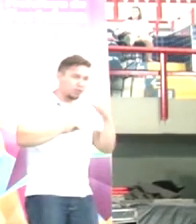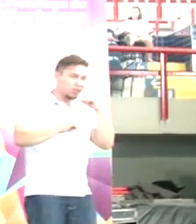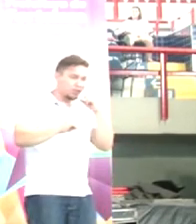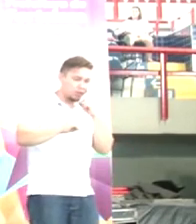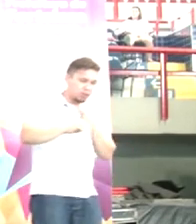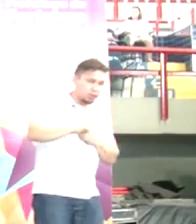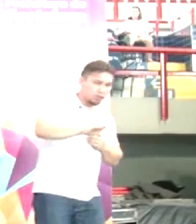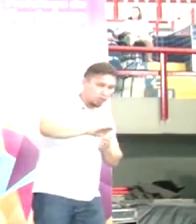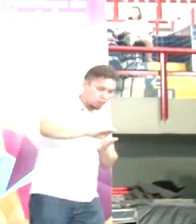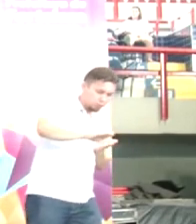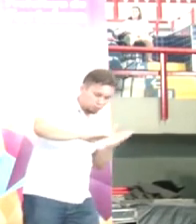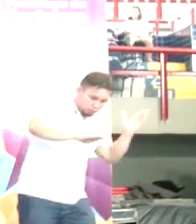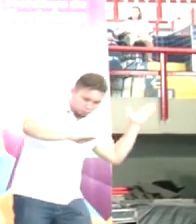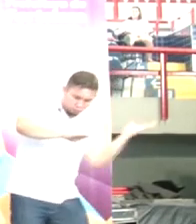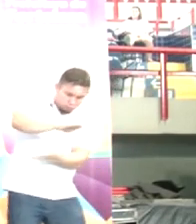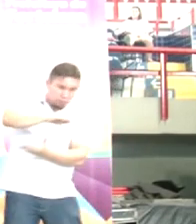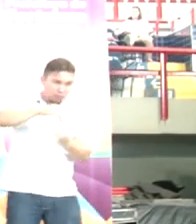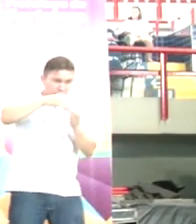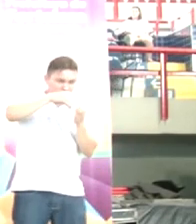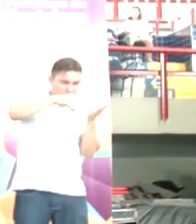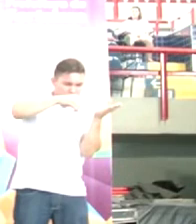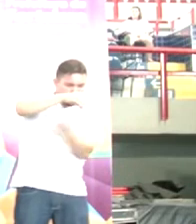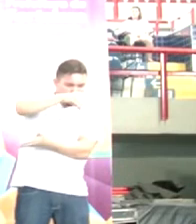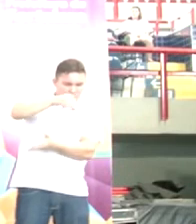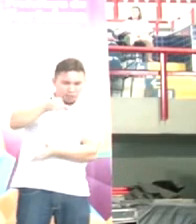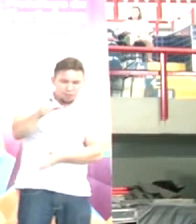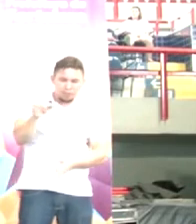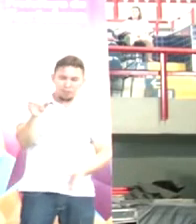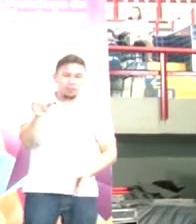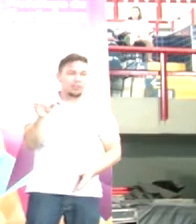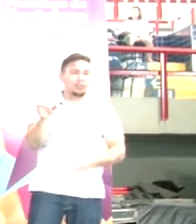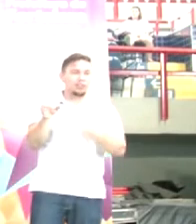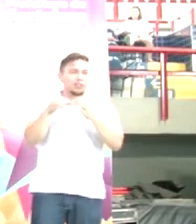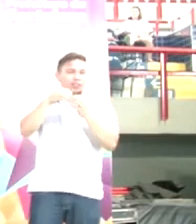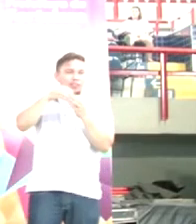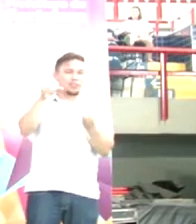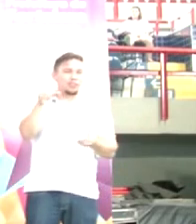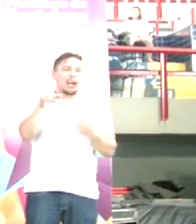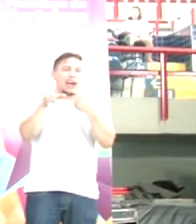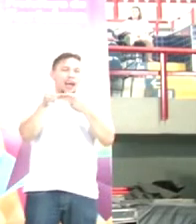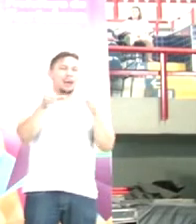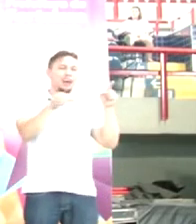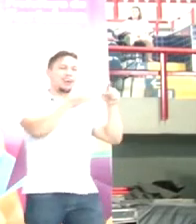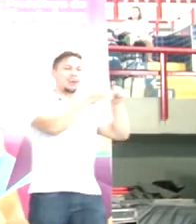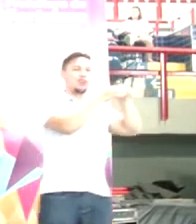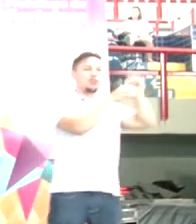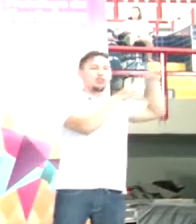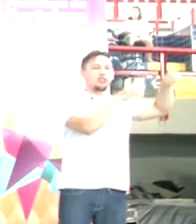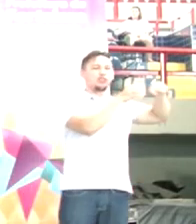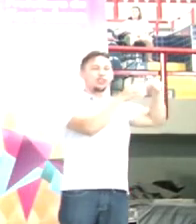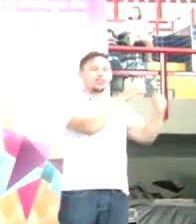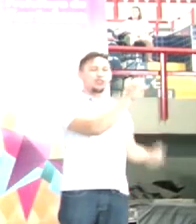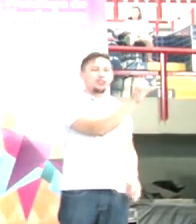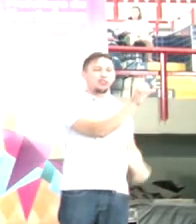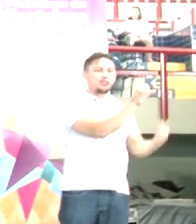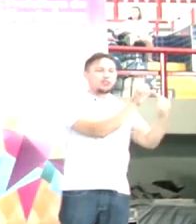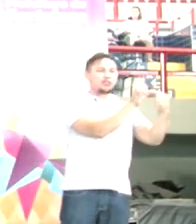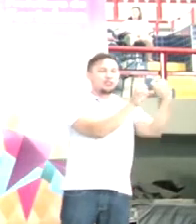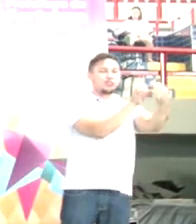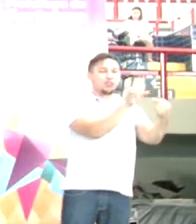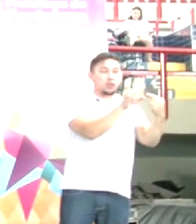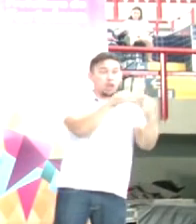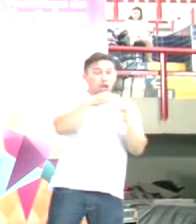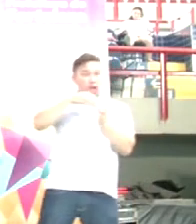uma bandinha dela e mostra só a parte de dentro da laranja. Aquela parte de dentro é o quê? Um círculo. Tá claro isso?